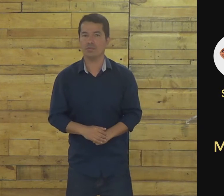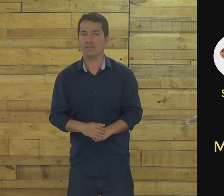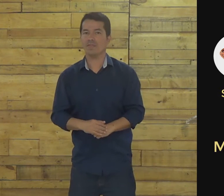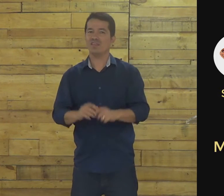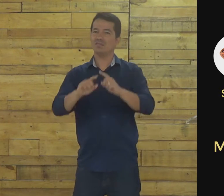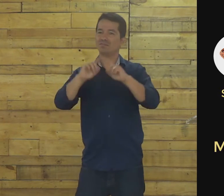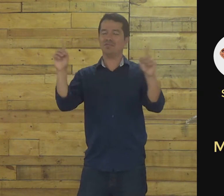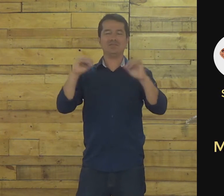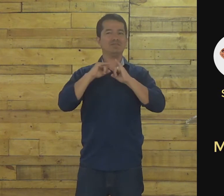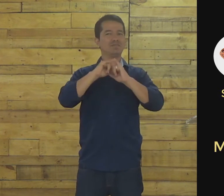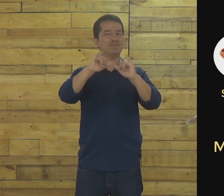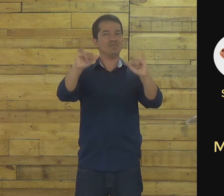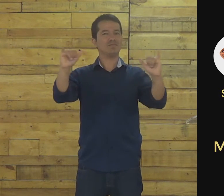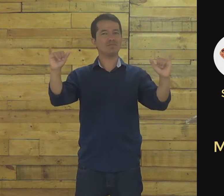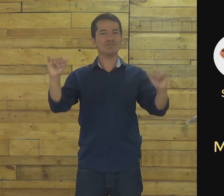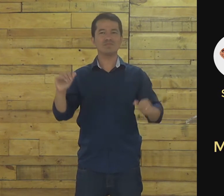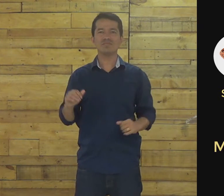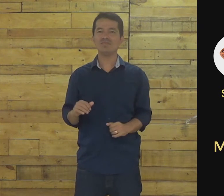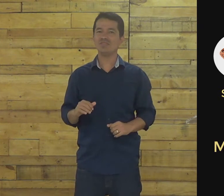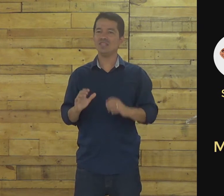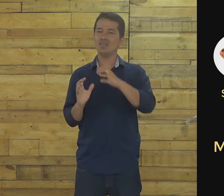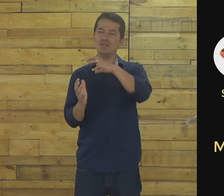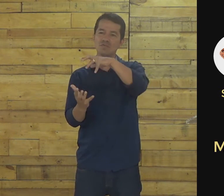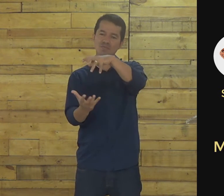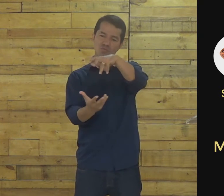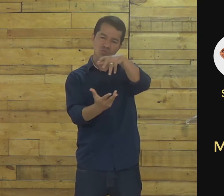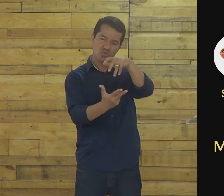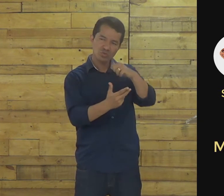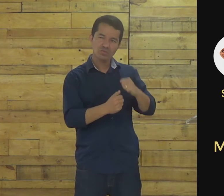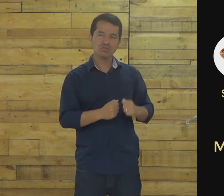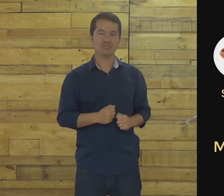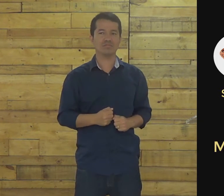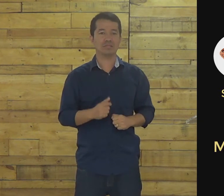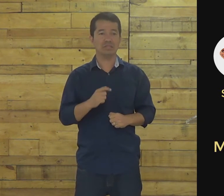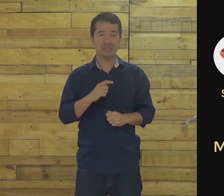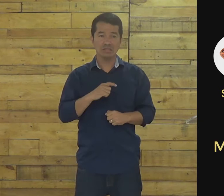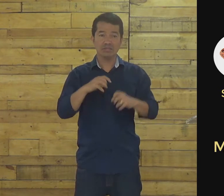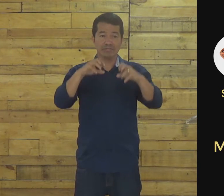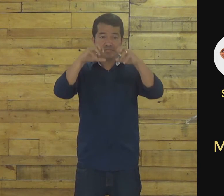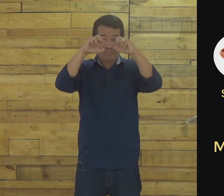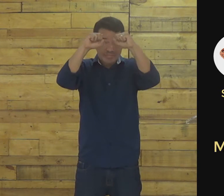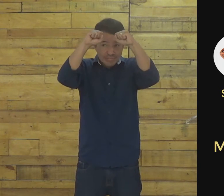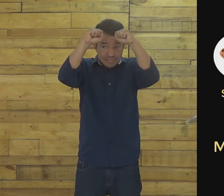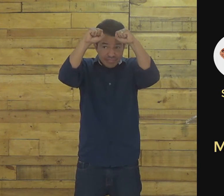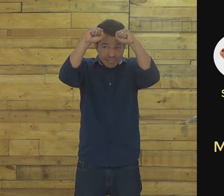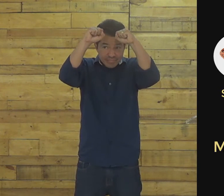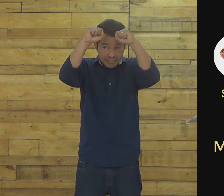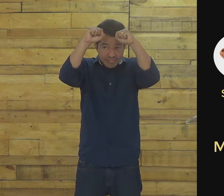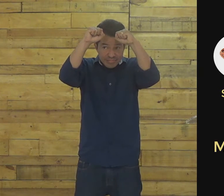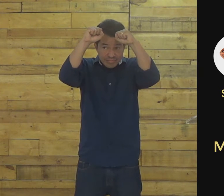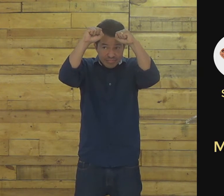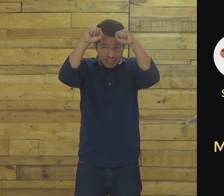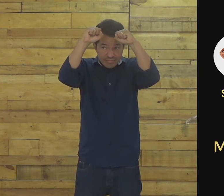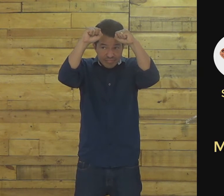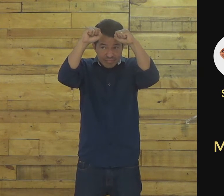aqui, né? Ia ficar uma confusão. Mas eu quero te dizer uma coisa, que o mundo,